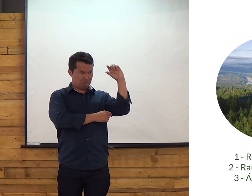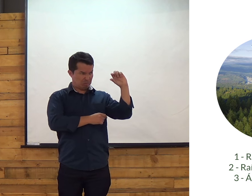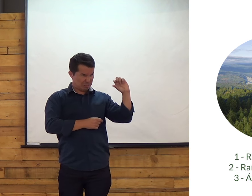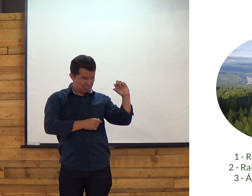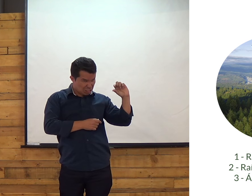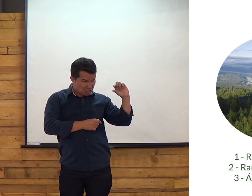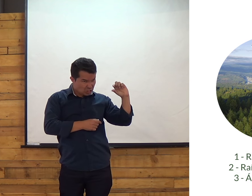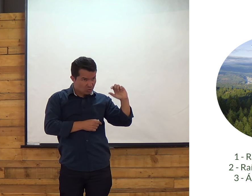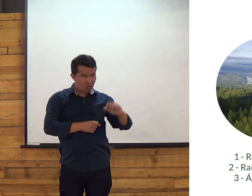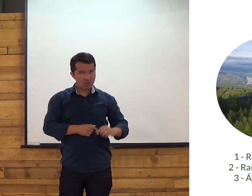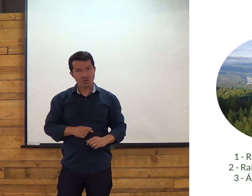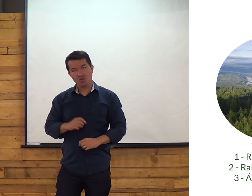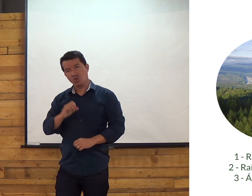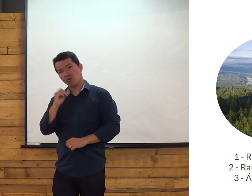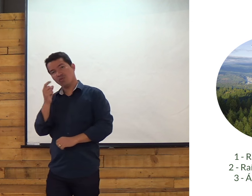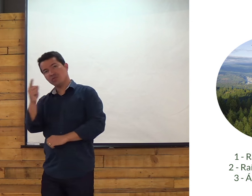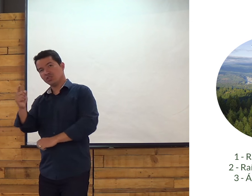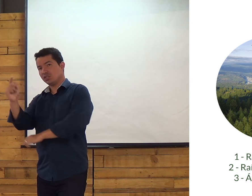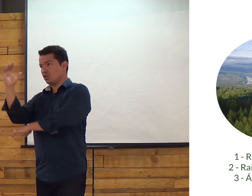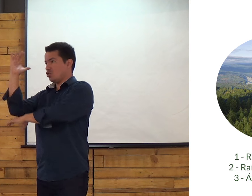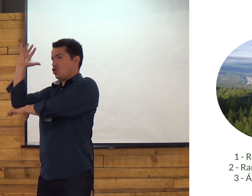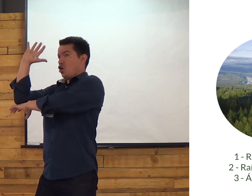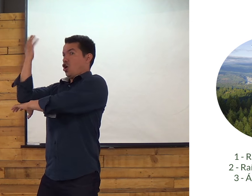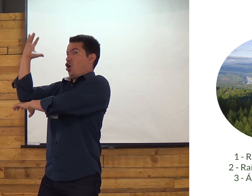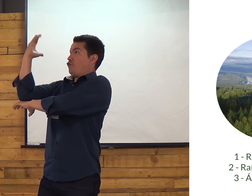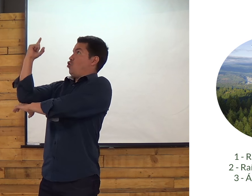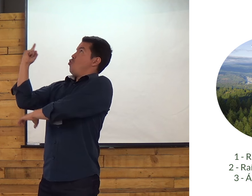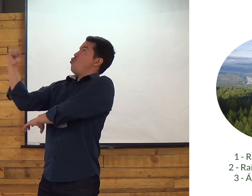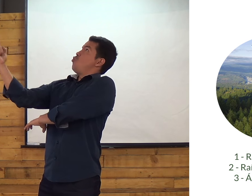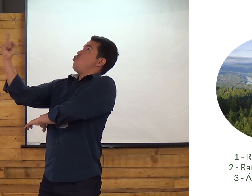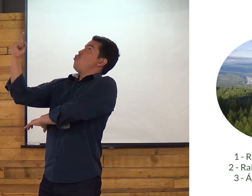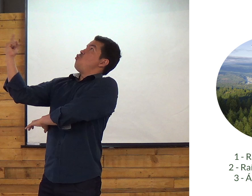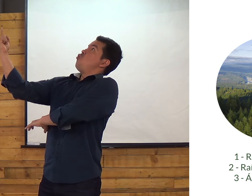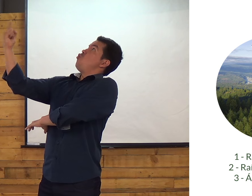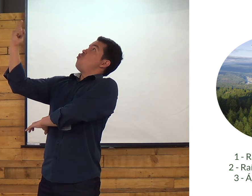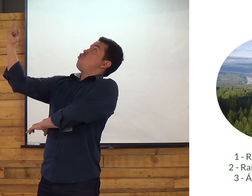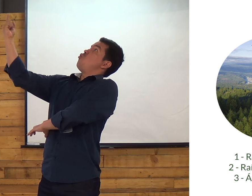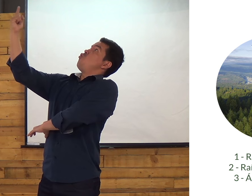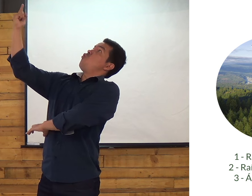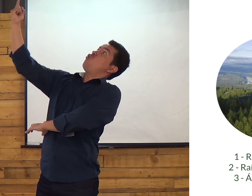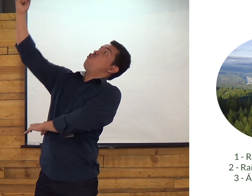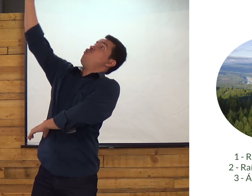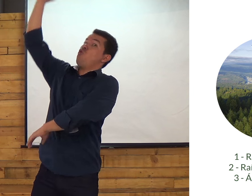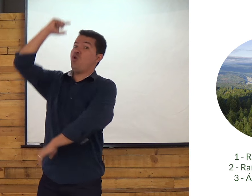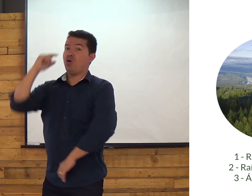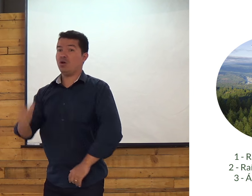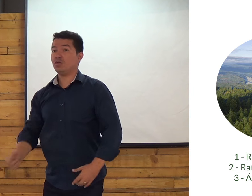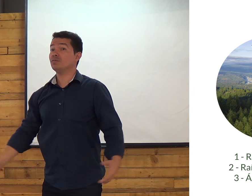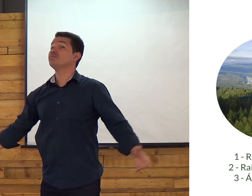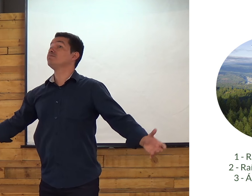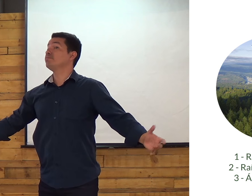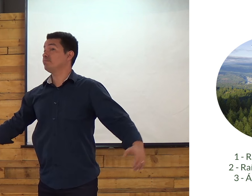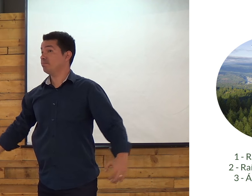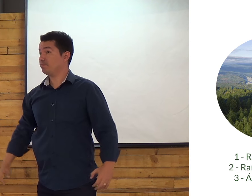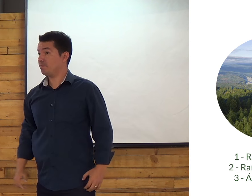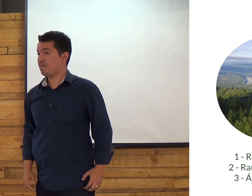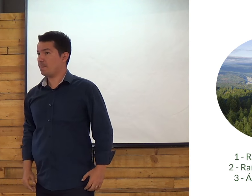E você, como é? É uma grande árvore ou é uma árvore pequenininha? Ou é uma árvore